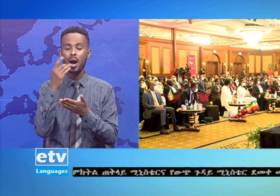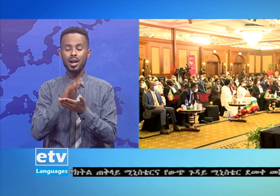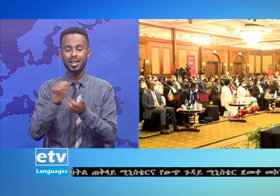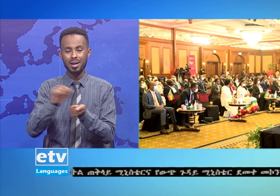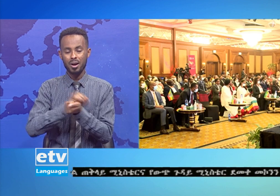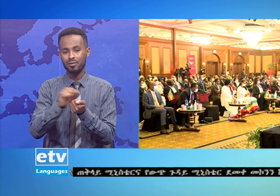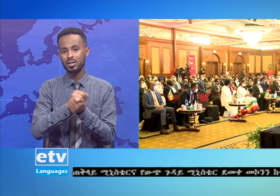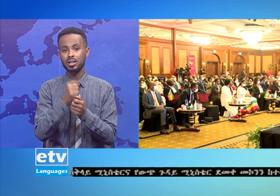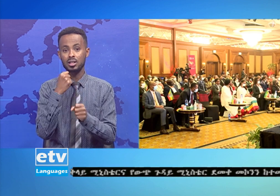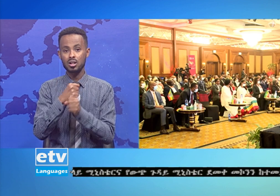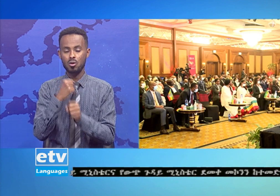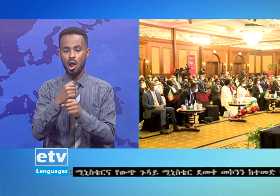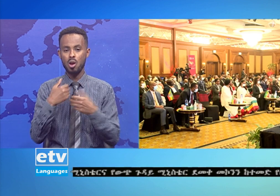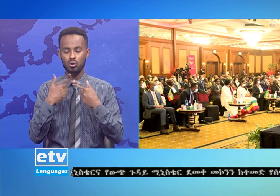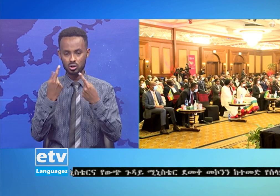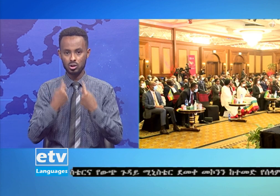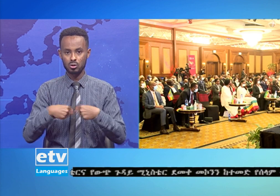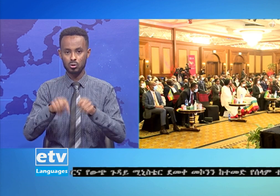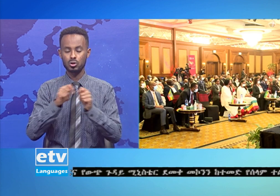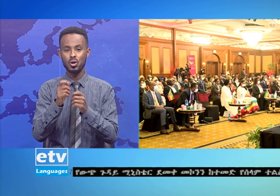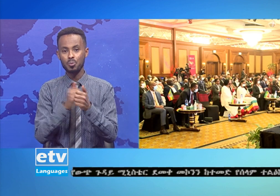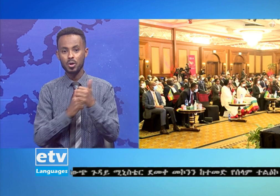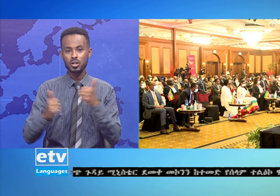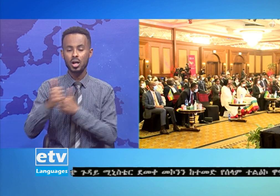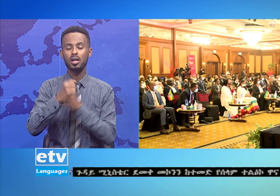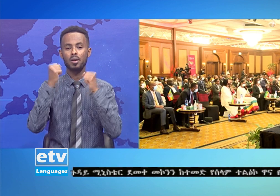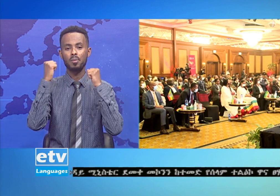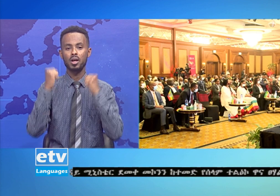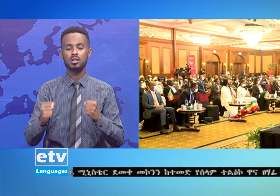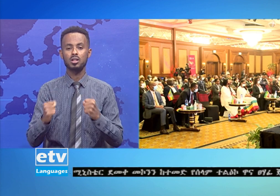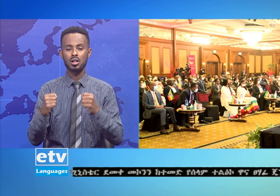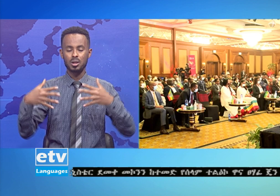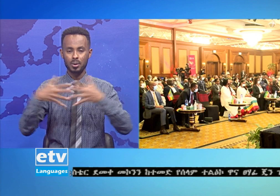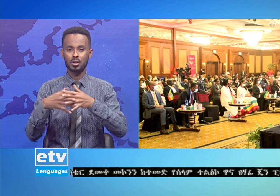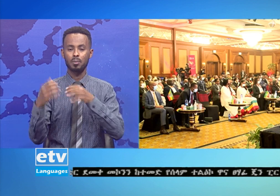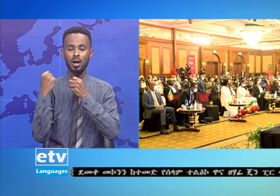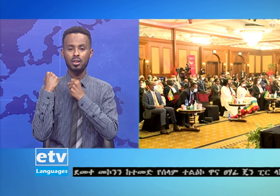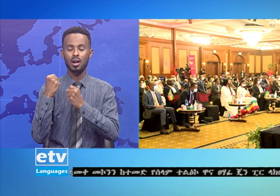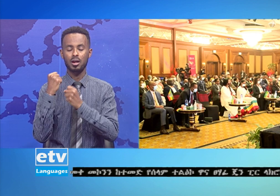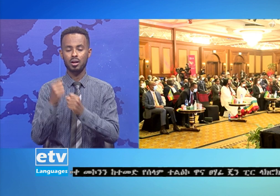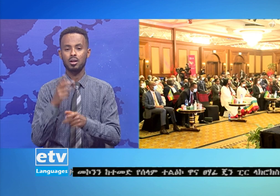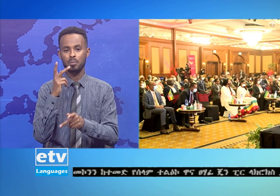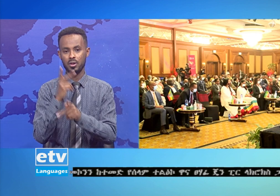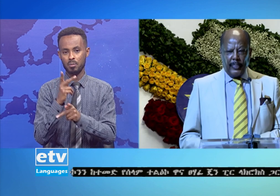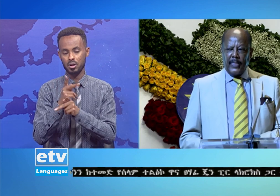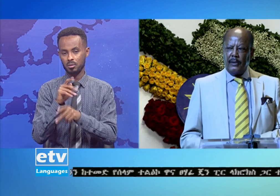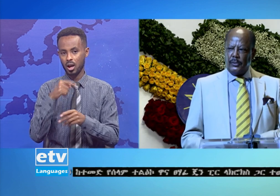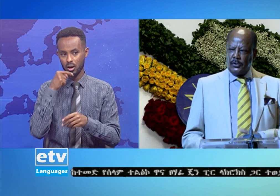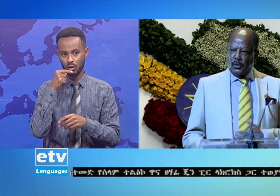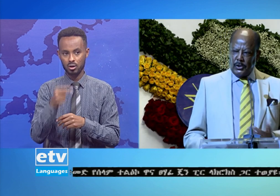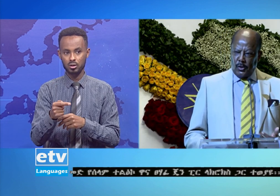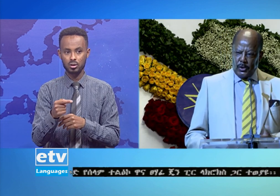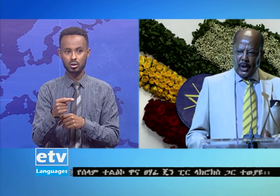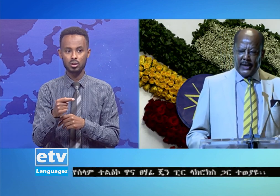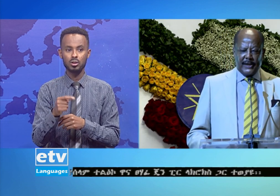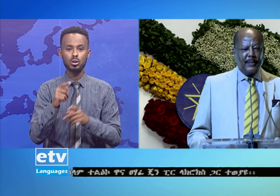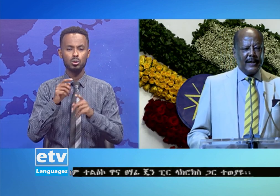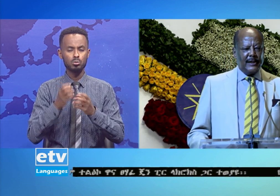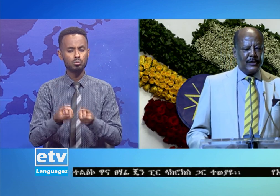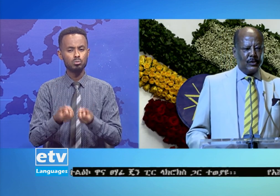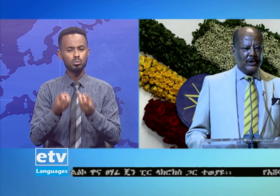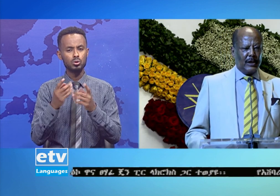ለማደብዘዝ እየተደረጉ ያሉትን ጥረቶችም መሻገር የሚያስችል ህብረትን ማጠናከር እንደሚገባም ተናግረዋል። ብዙ ልዩ ልዩ